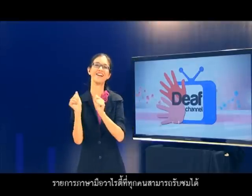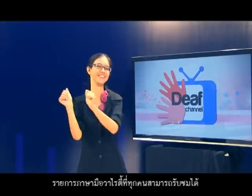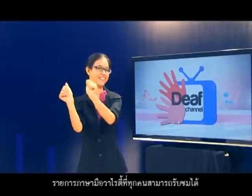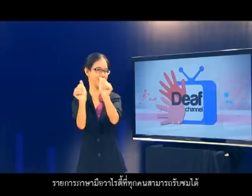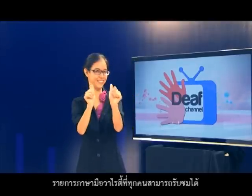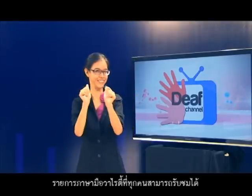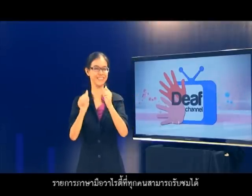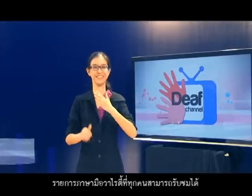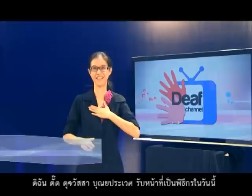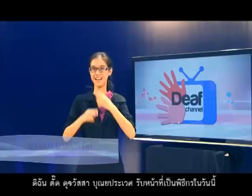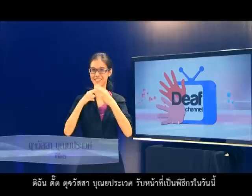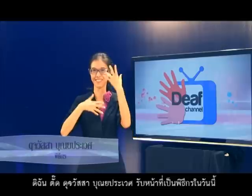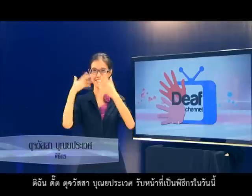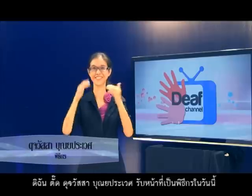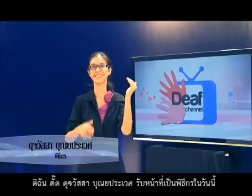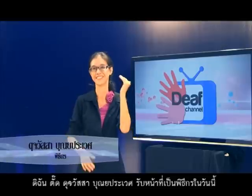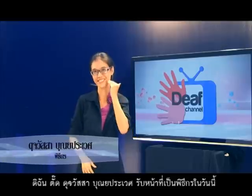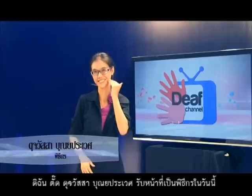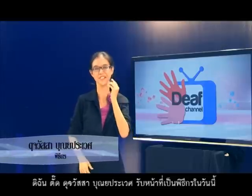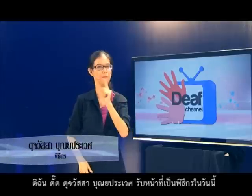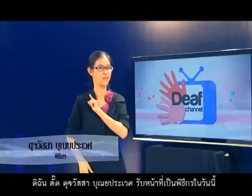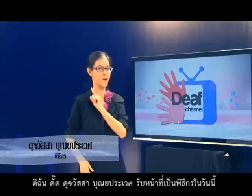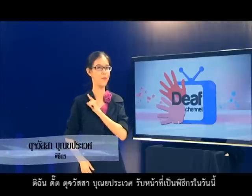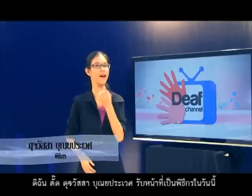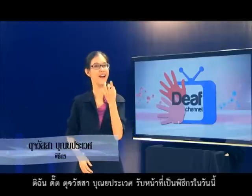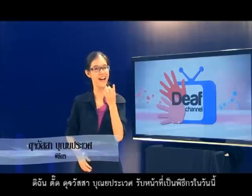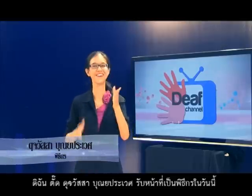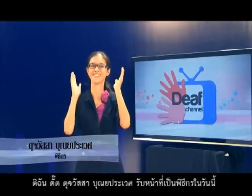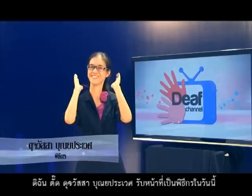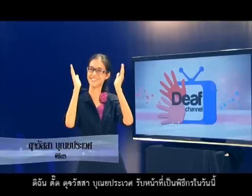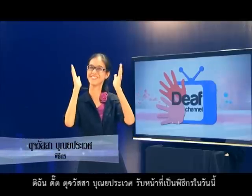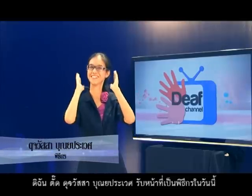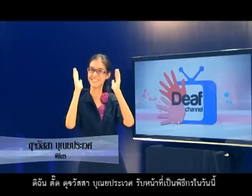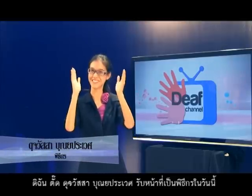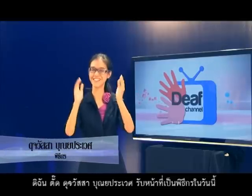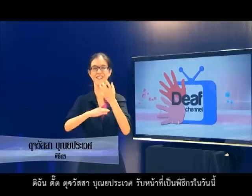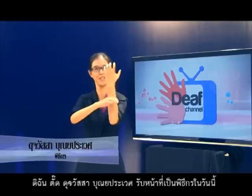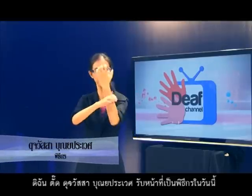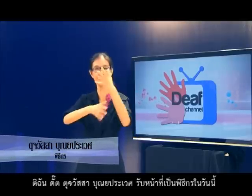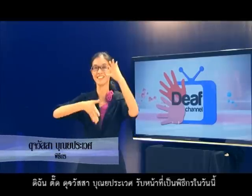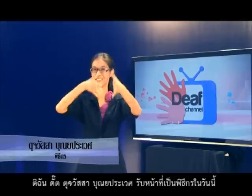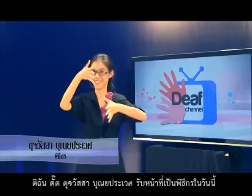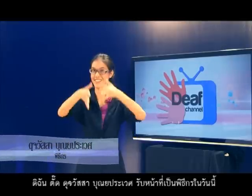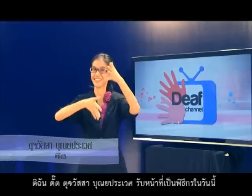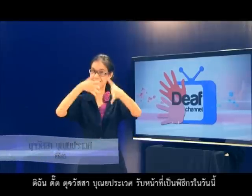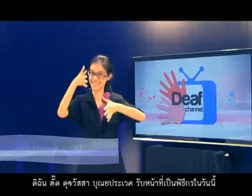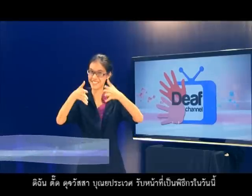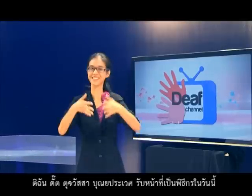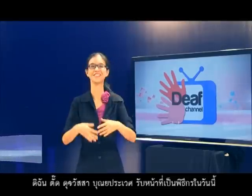ได้ดิฉันตั๊ดดุลวัศาบุญญประเวศรับหน้าที่เป็นพิธีกรในวันนี้ค่ะรายการของเ